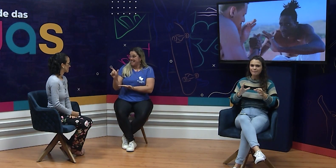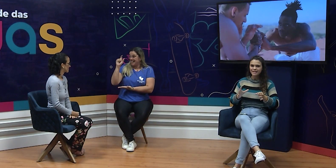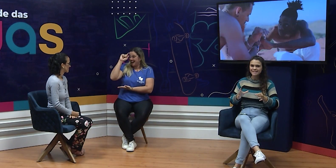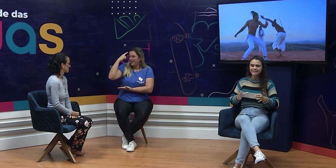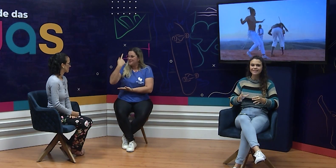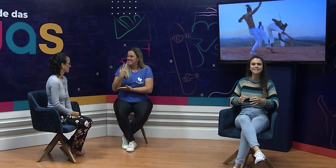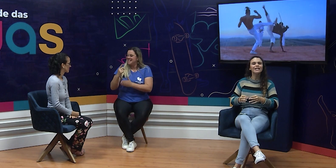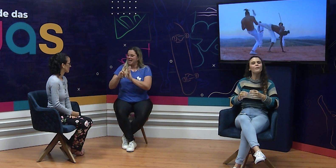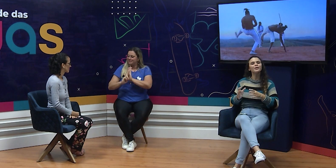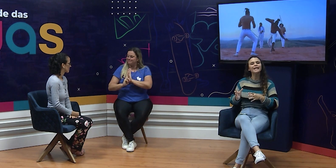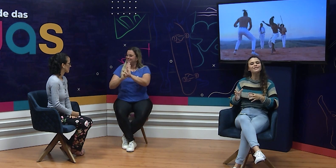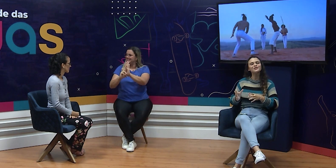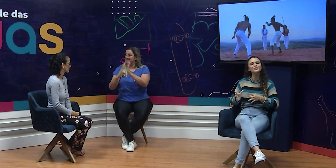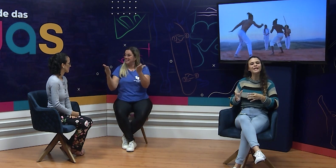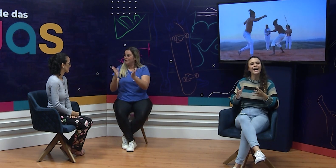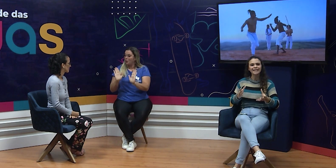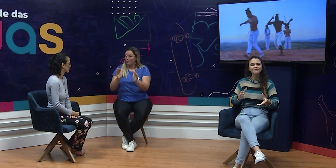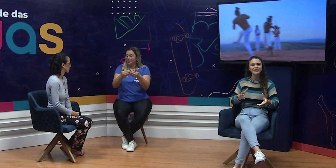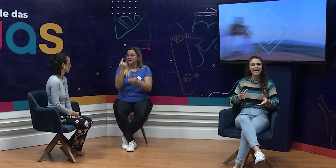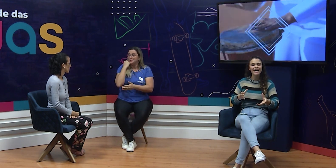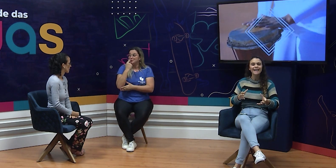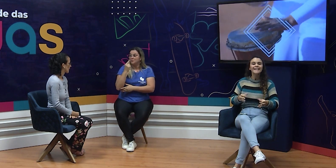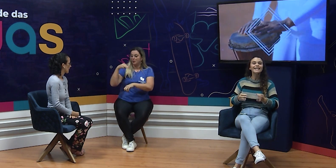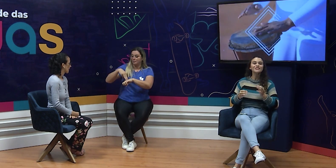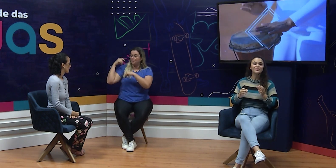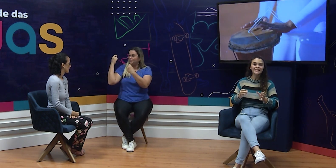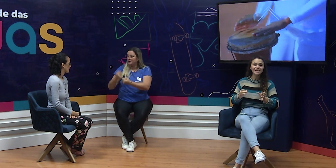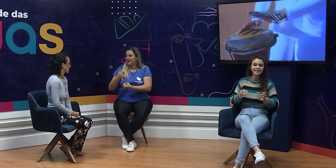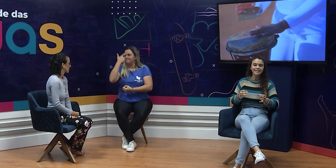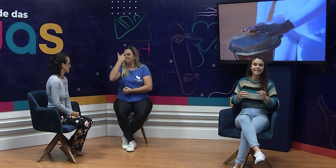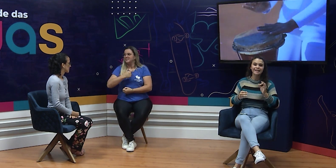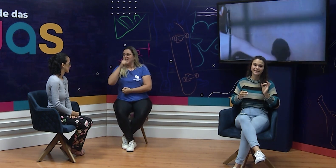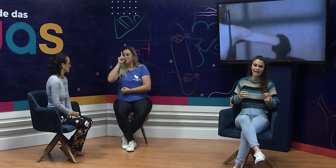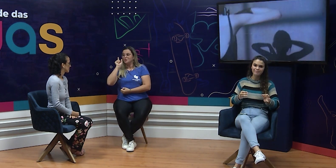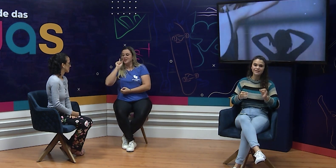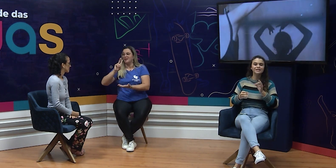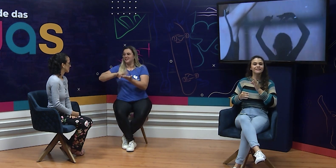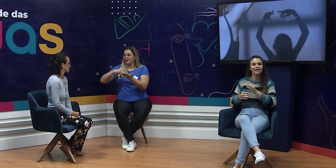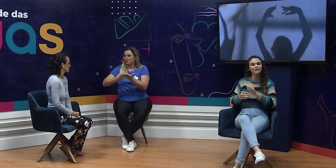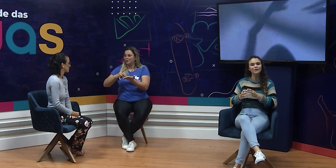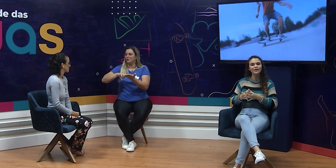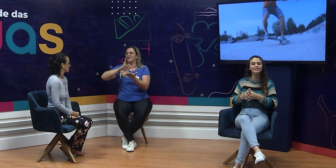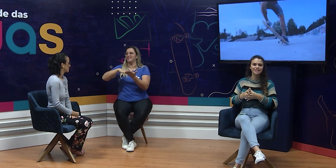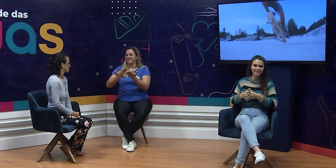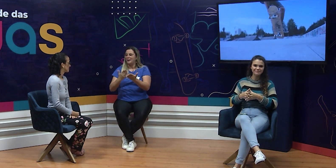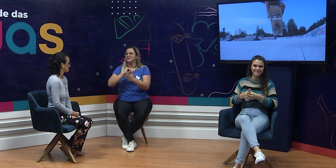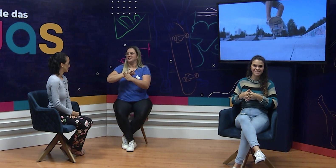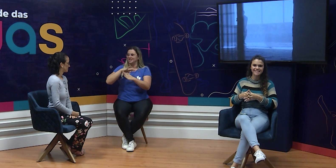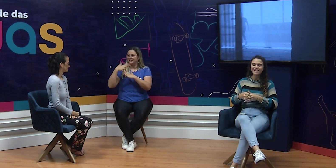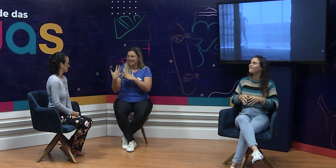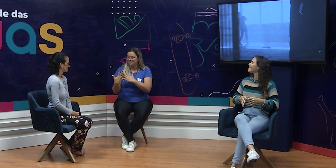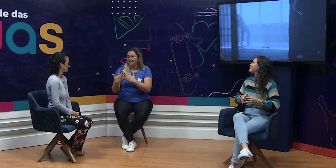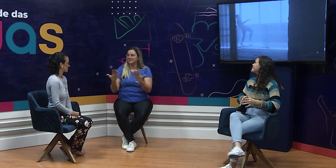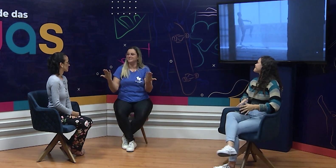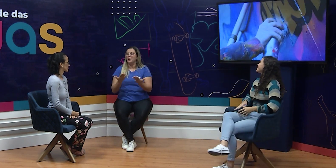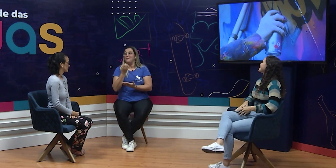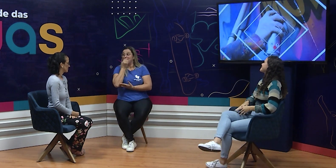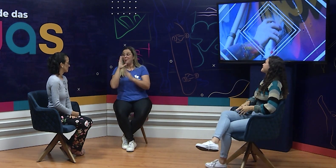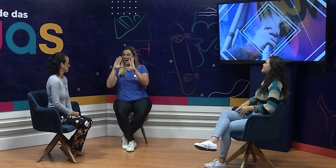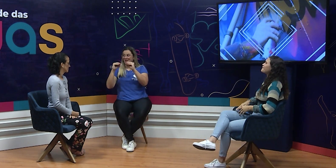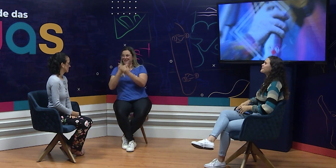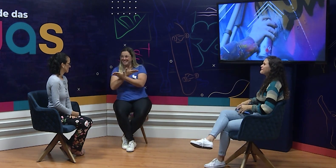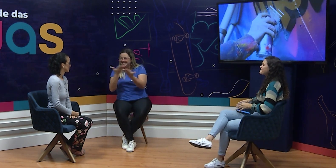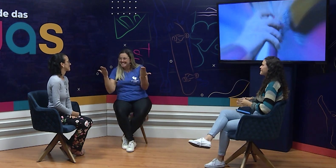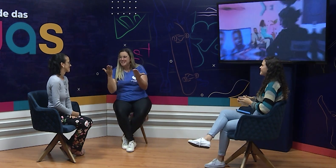que é uma representante da comunidade surda aqui em Muriaé, e a Juliana, que é intérprete e tradutora de Libras. Boa noite,